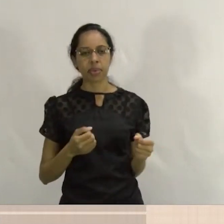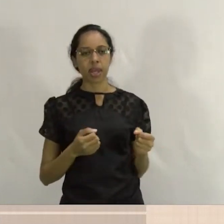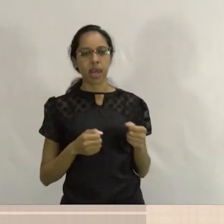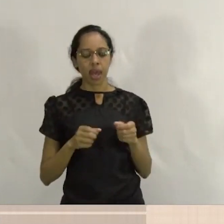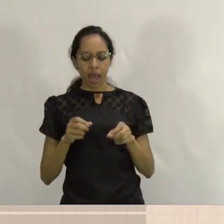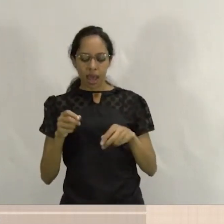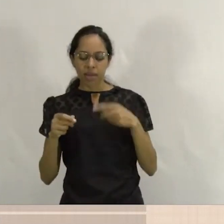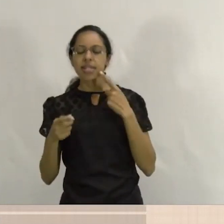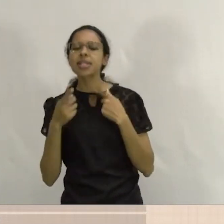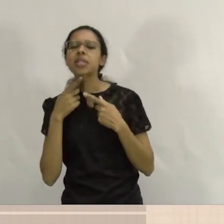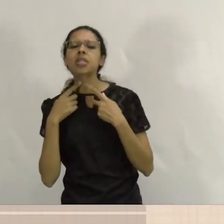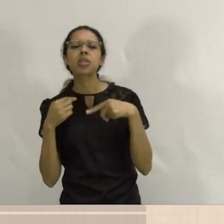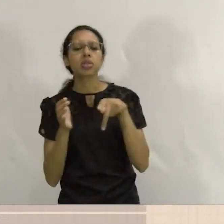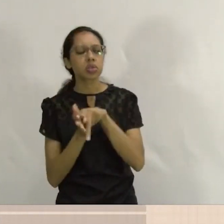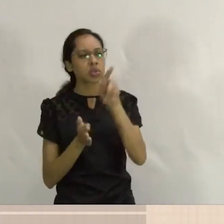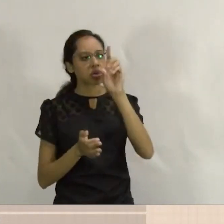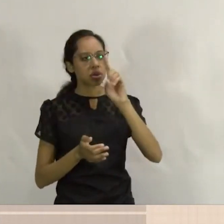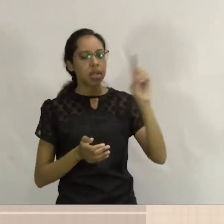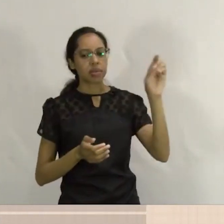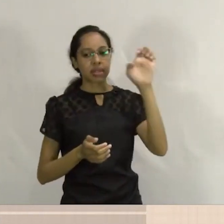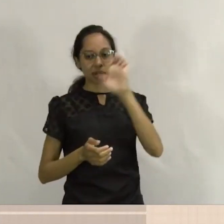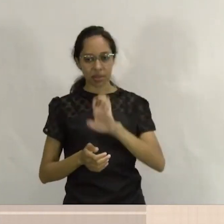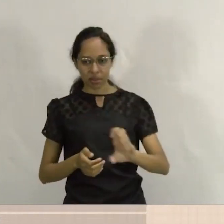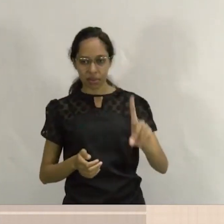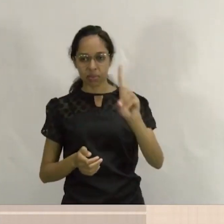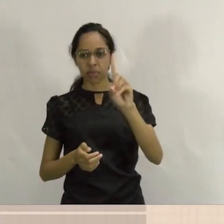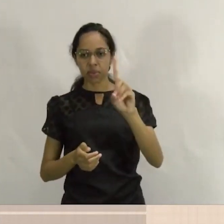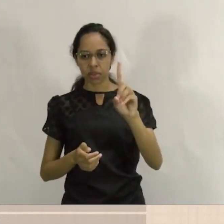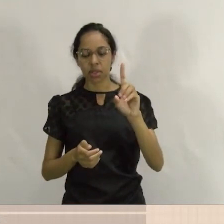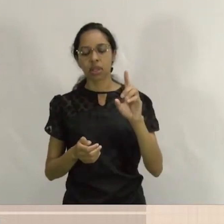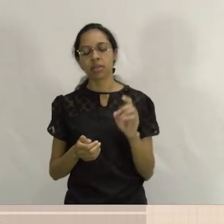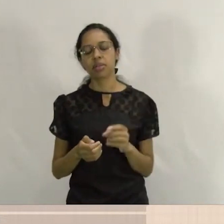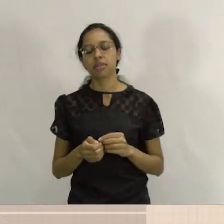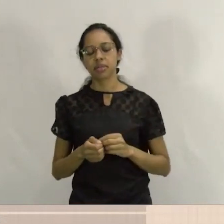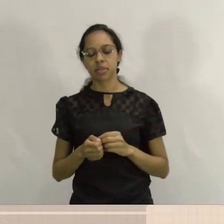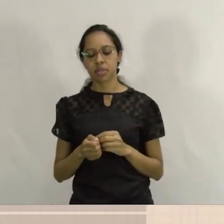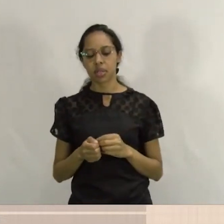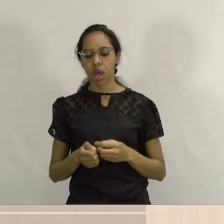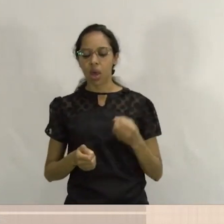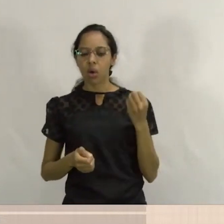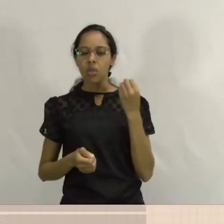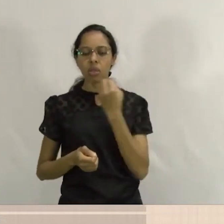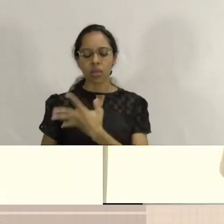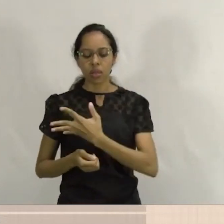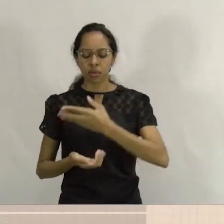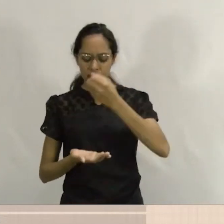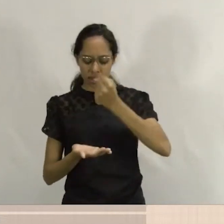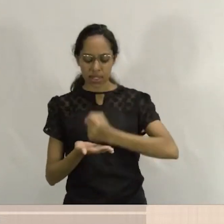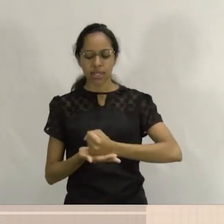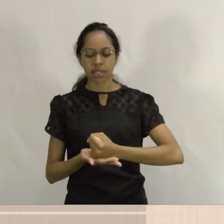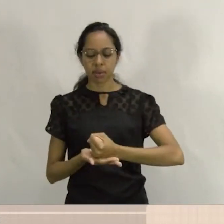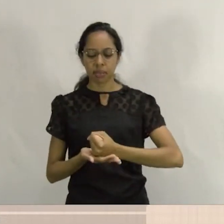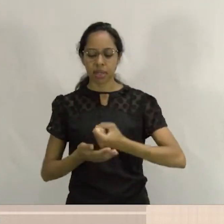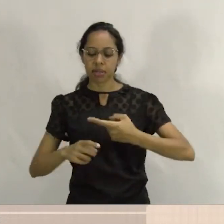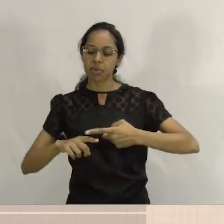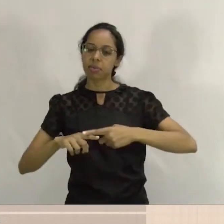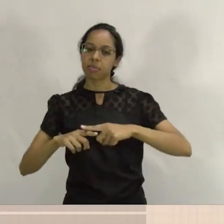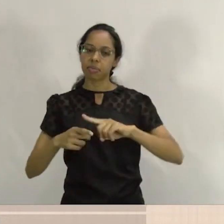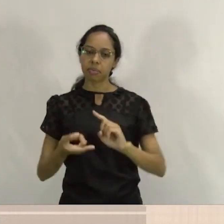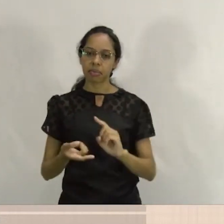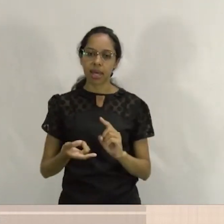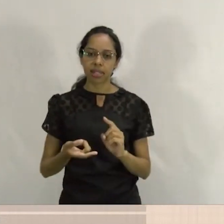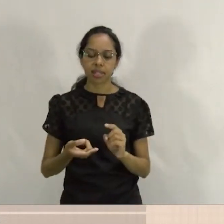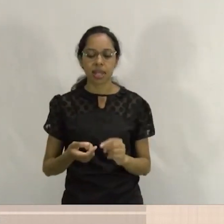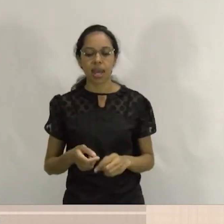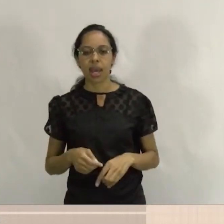sua igreja do Novo Testamento. Irmãos, só que nem todos